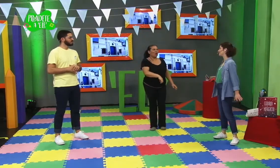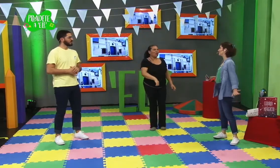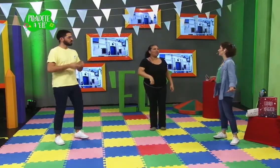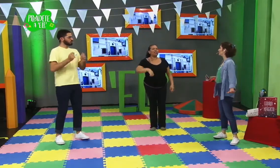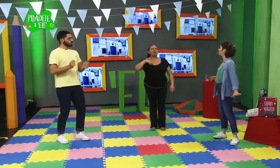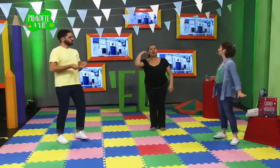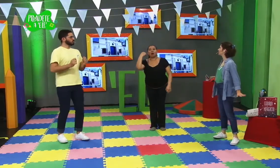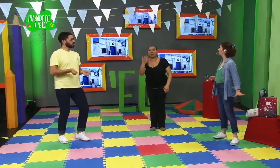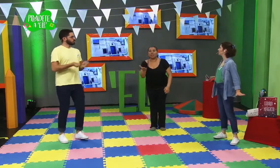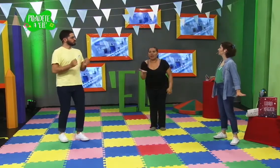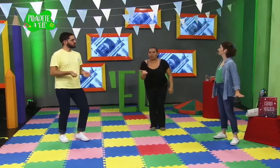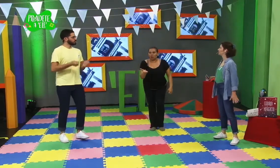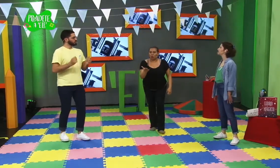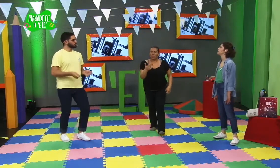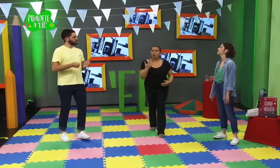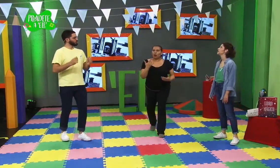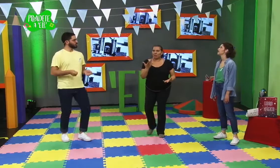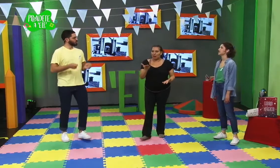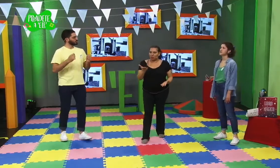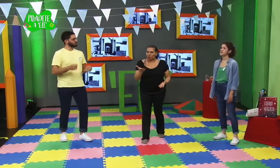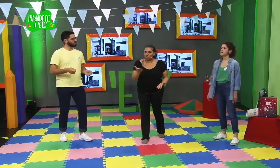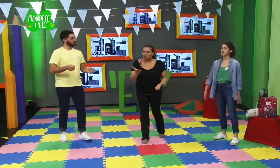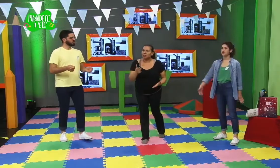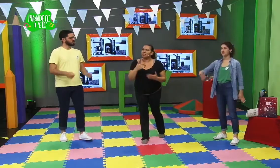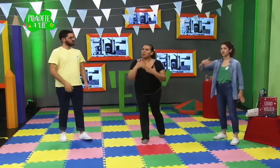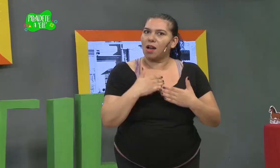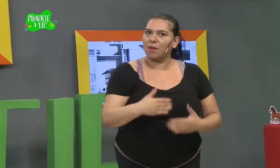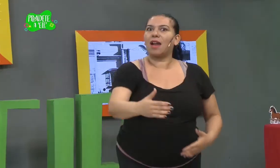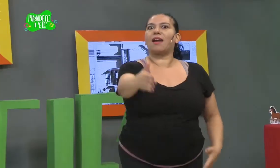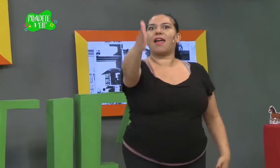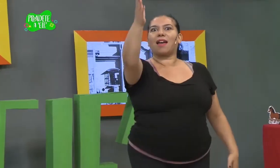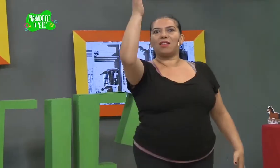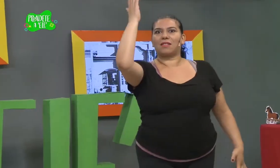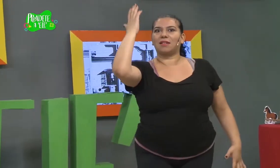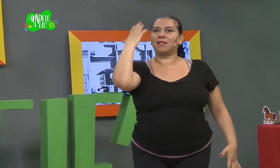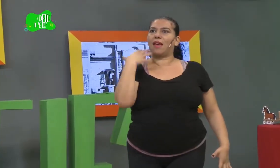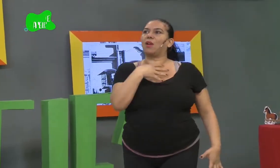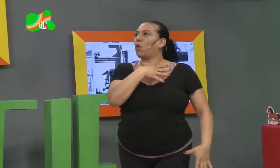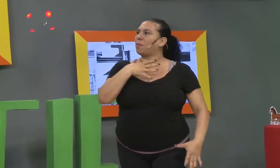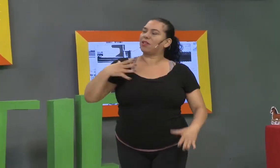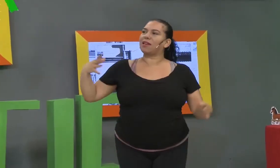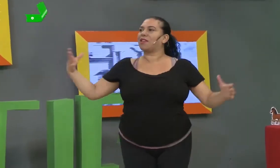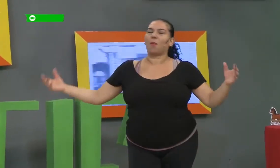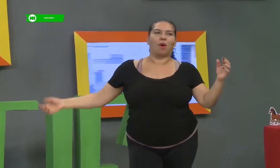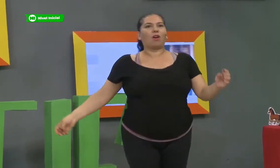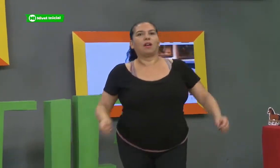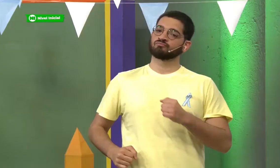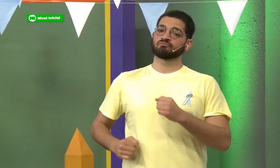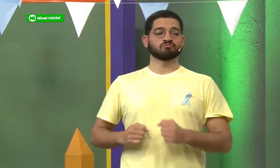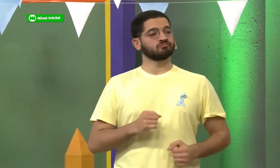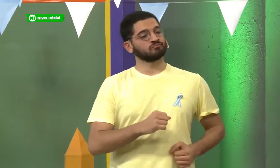caballito. Esos saltitos de caballito. ¿Y si vamos caminando? ¿Cuándo caminamos? Si vamos a caminar largas distancias, el cuerpo está así